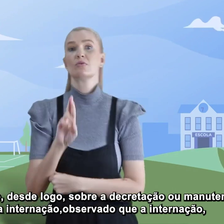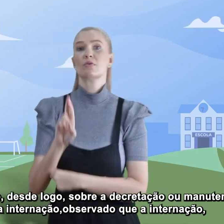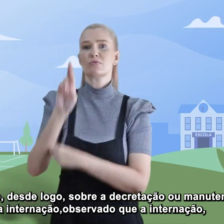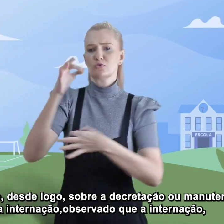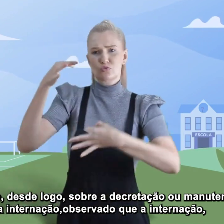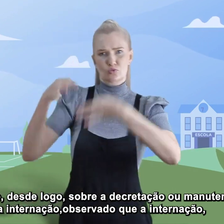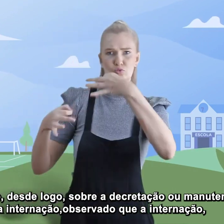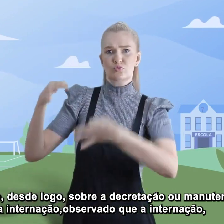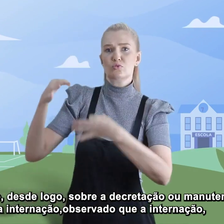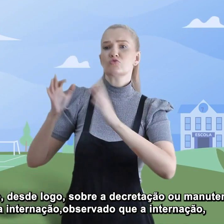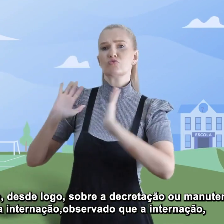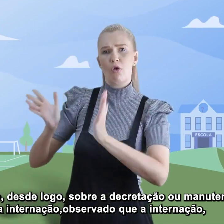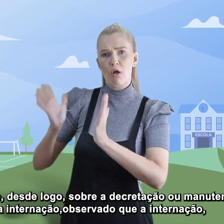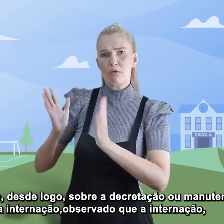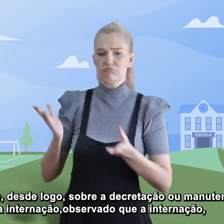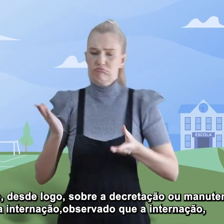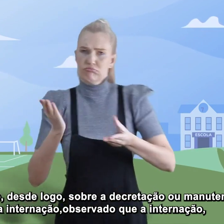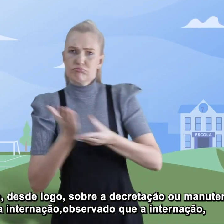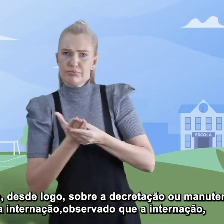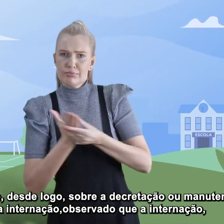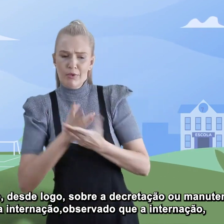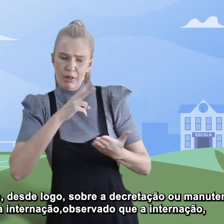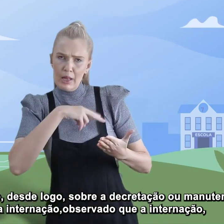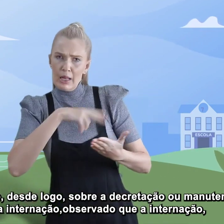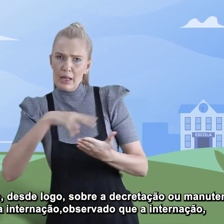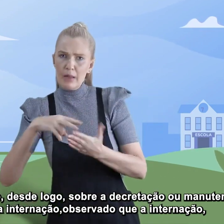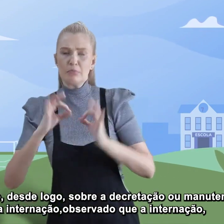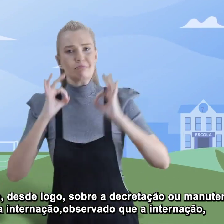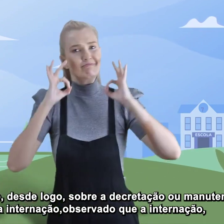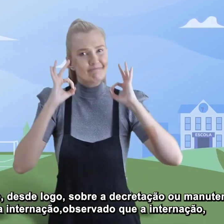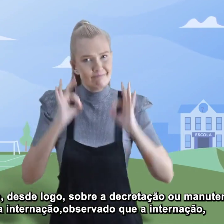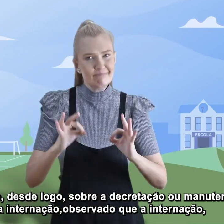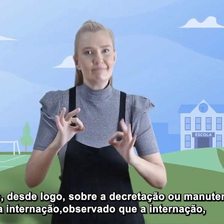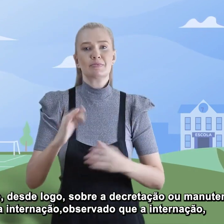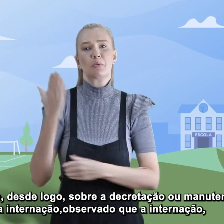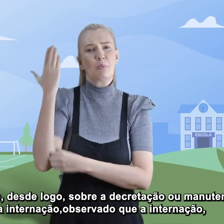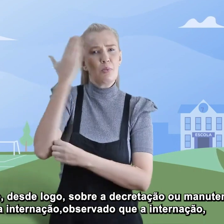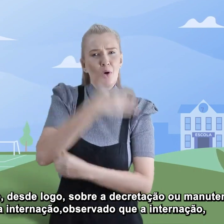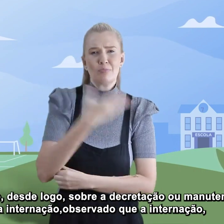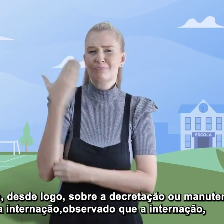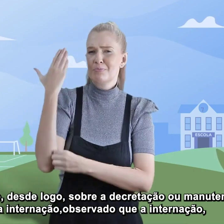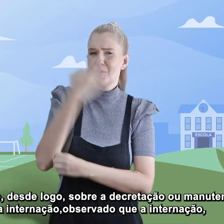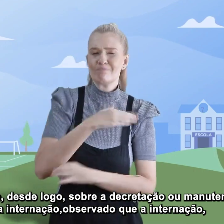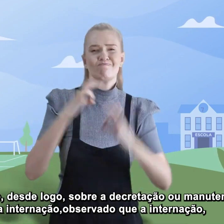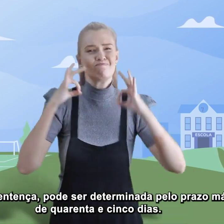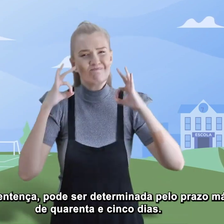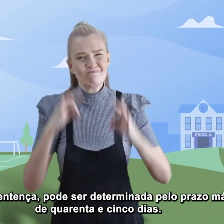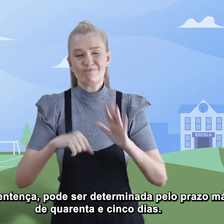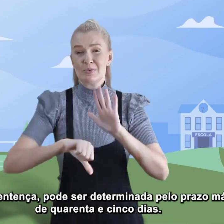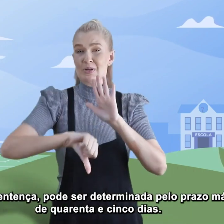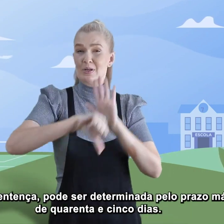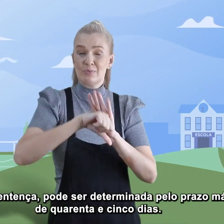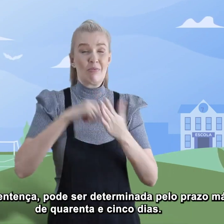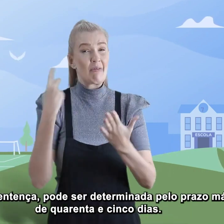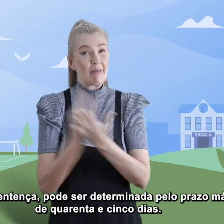desde logo, sobre a decretação ou manutenção da internação, observando que a internação, antes da sentença,